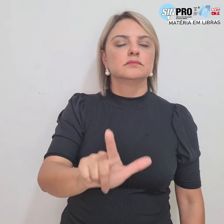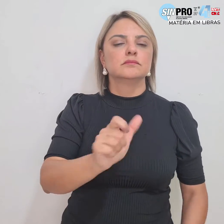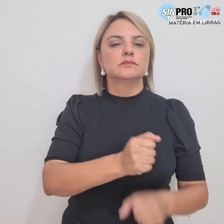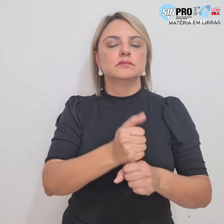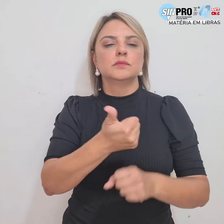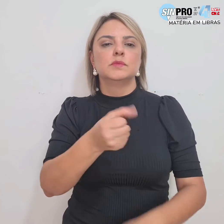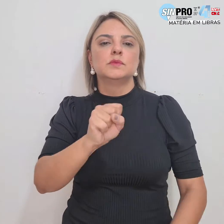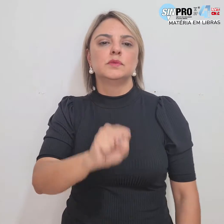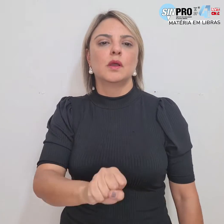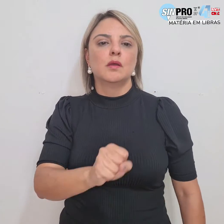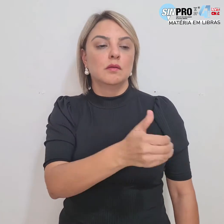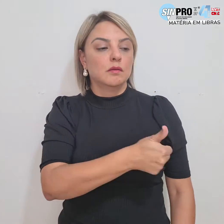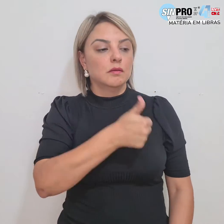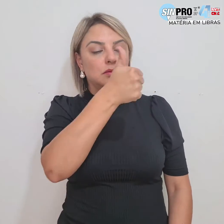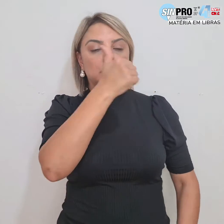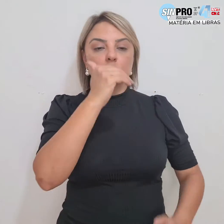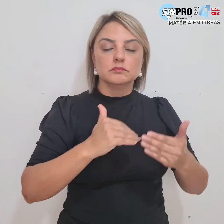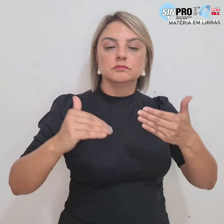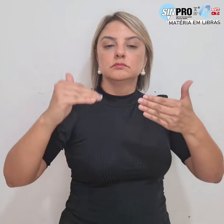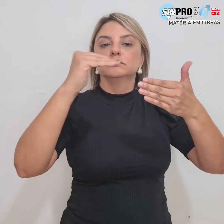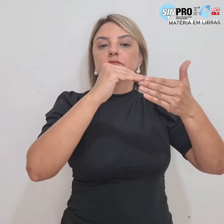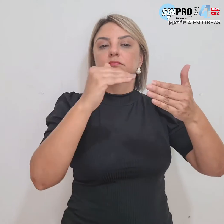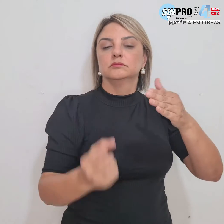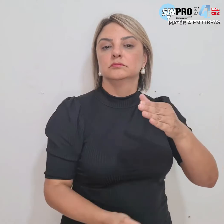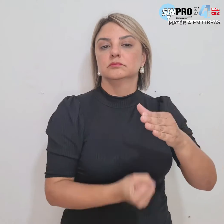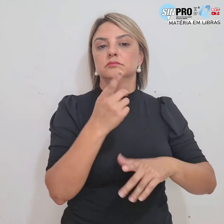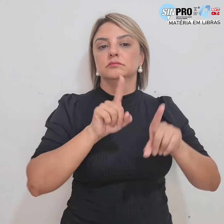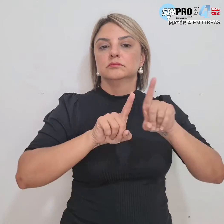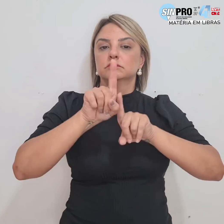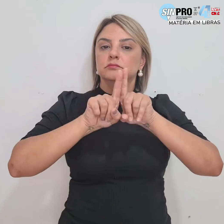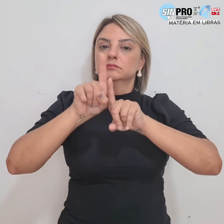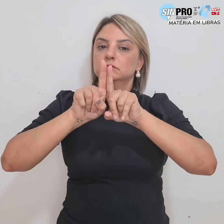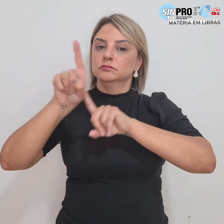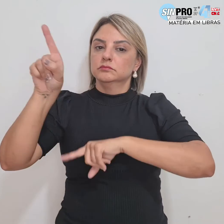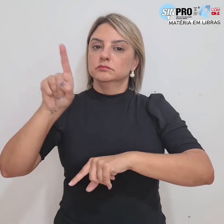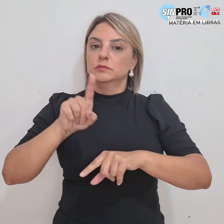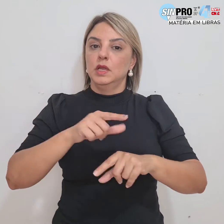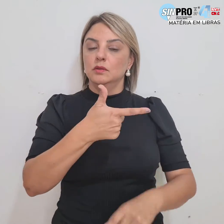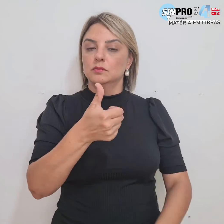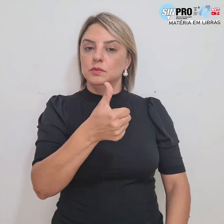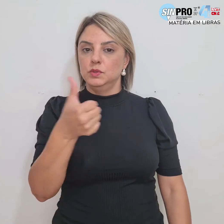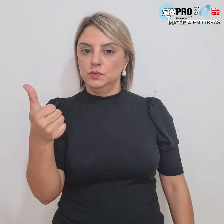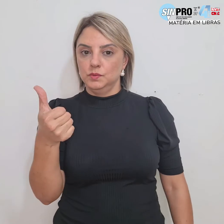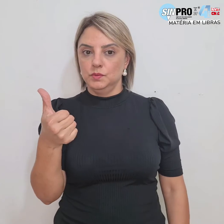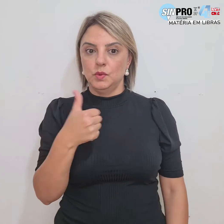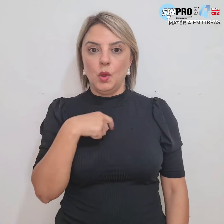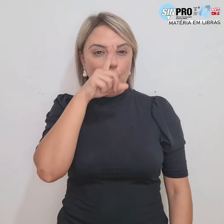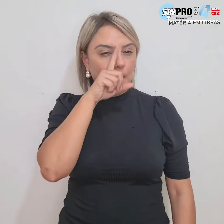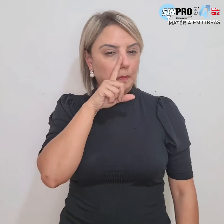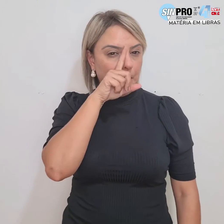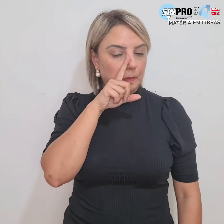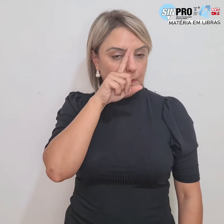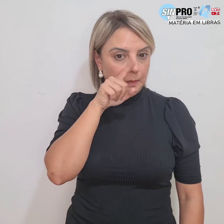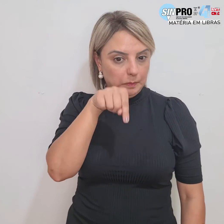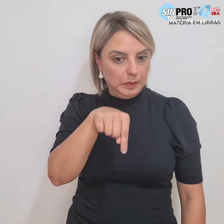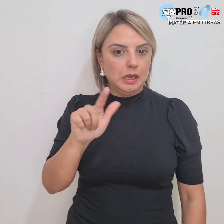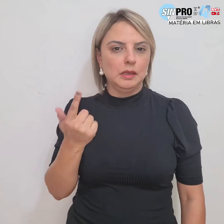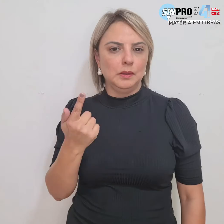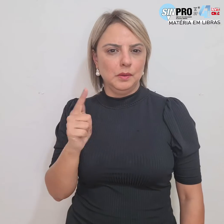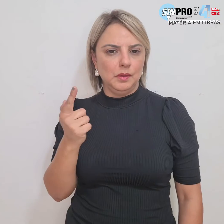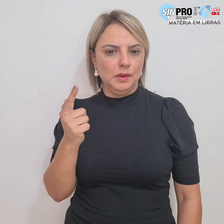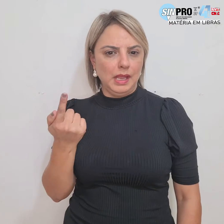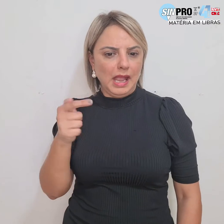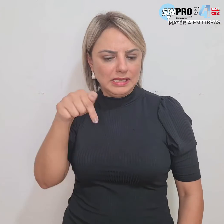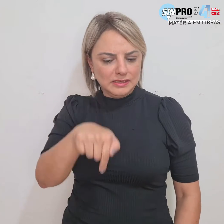alcançou, em 2018, o melhor patamar desde a criação dos indicadores em 2001. O risco da